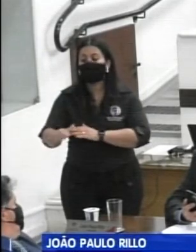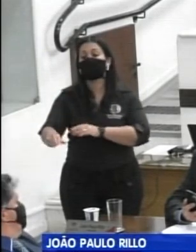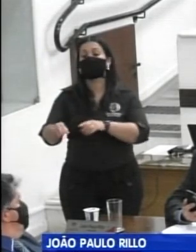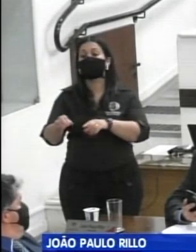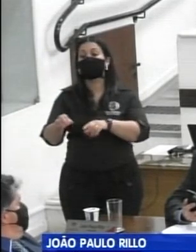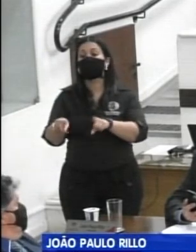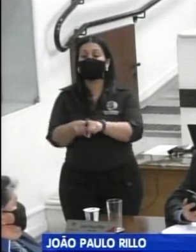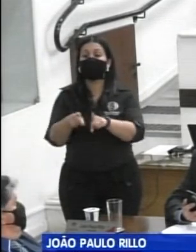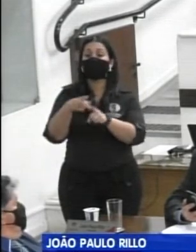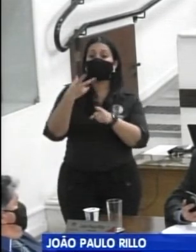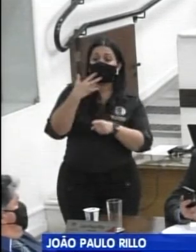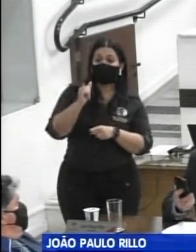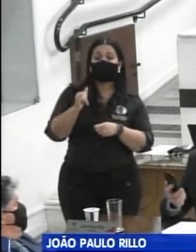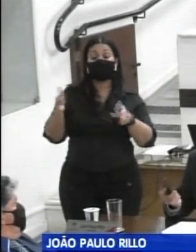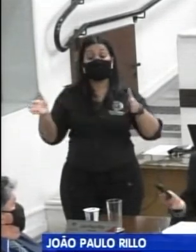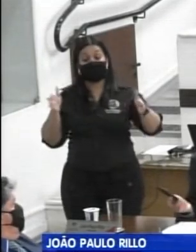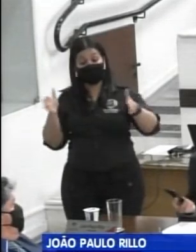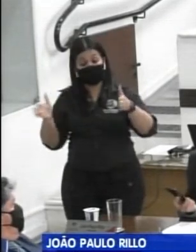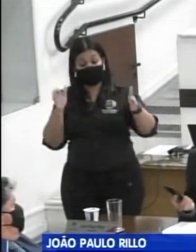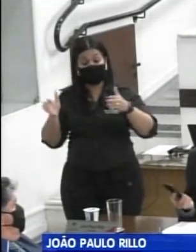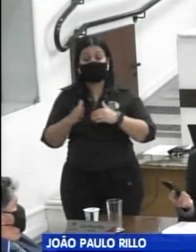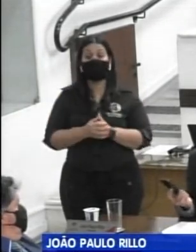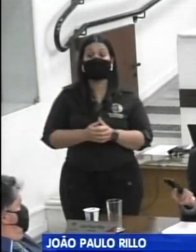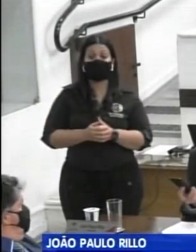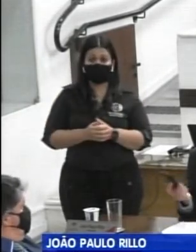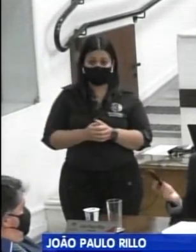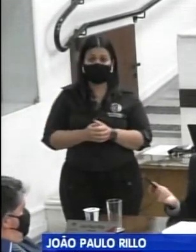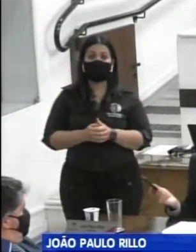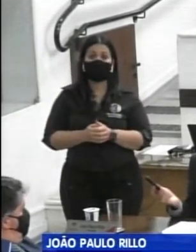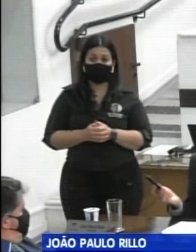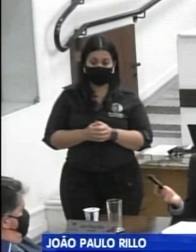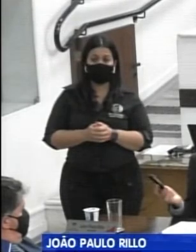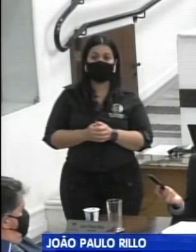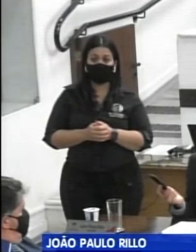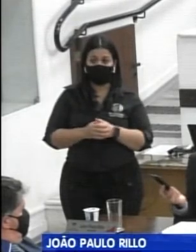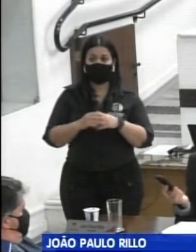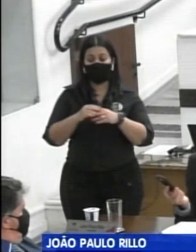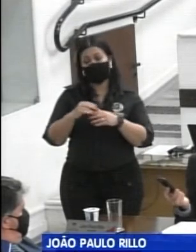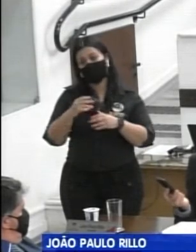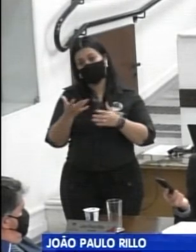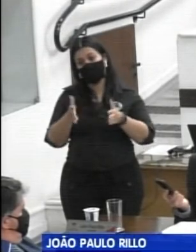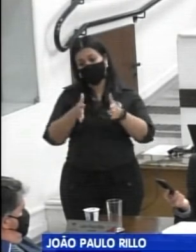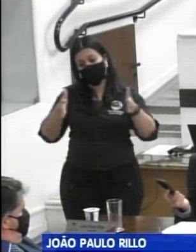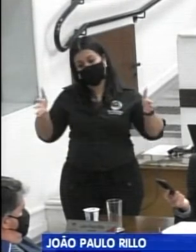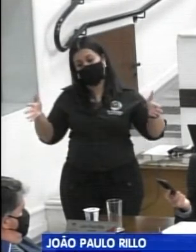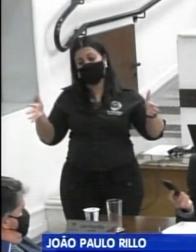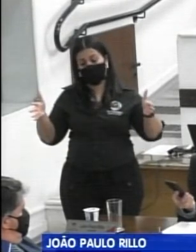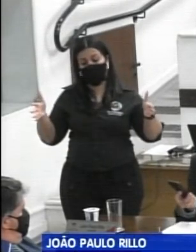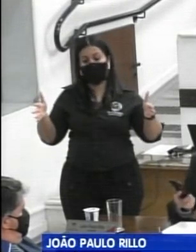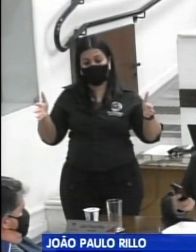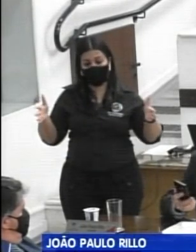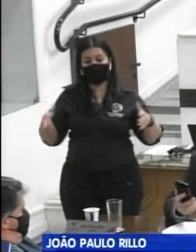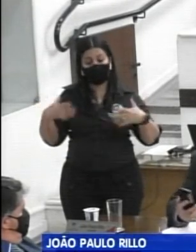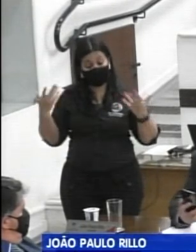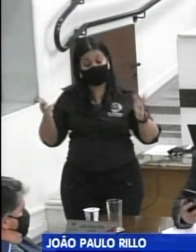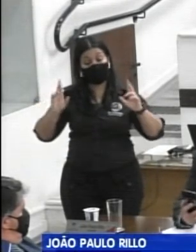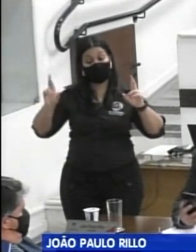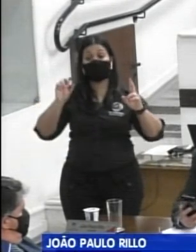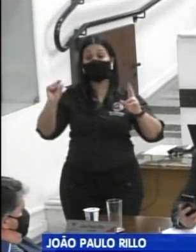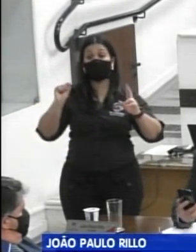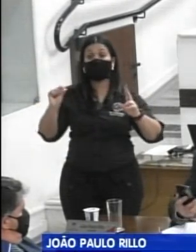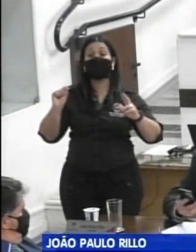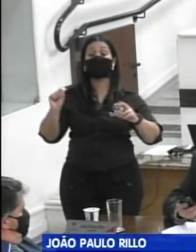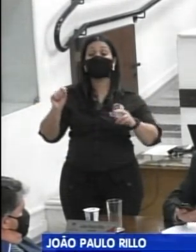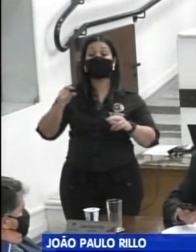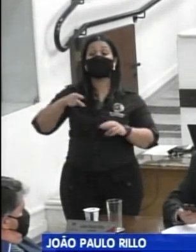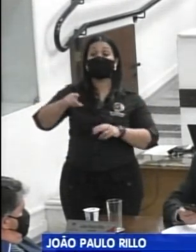pais nesse período? Nós tivemos um período longo de ociosidade. Então, eu queria saber da senhora se